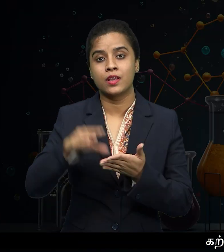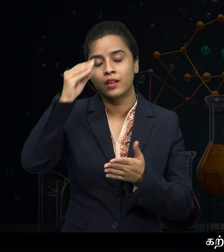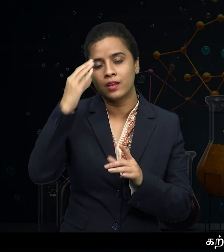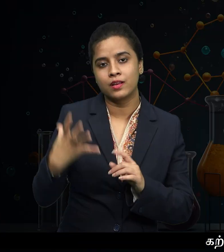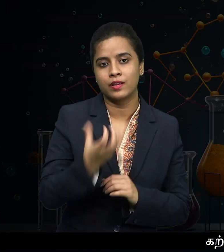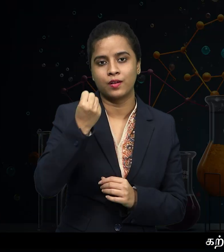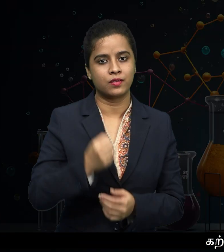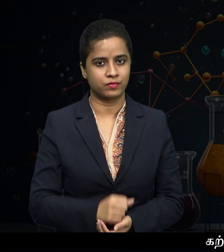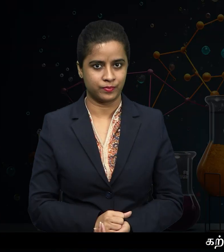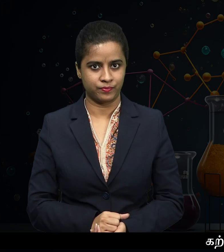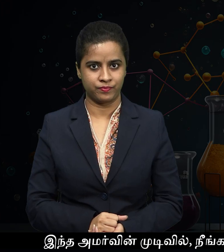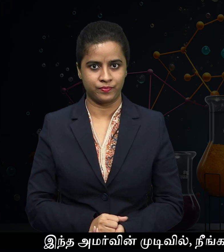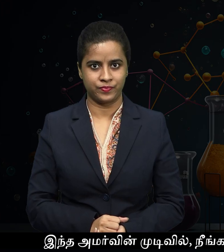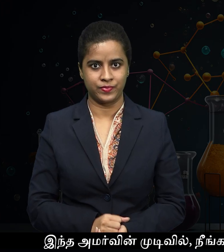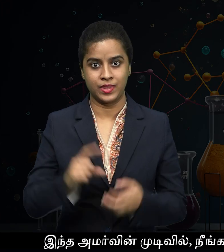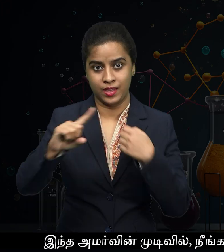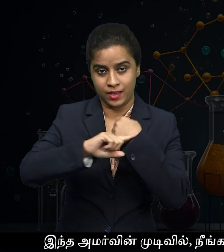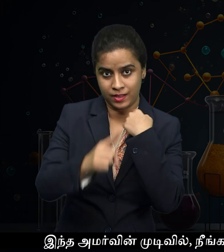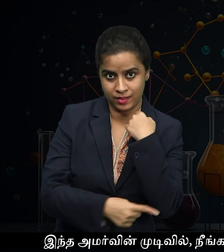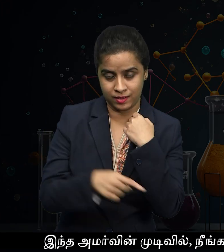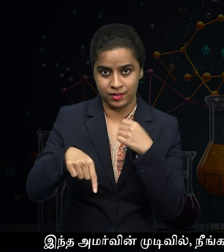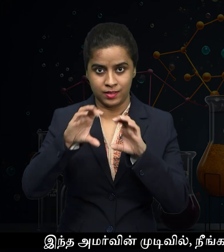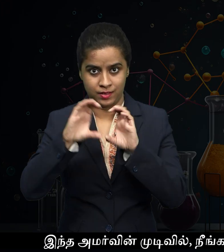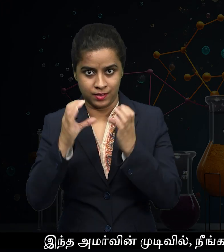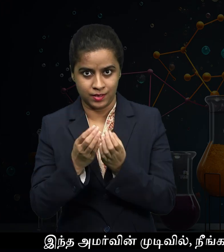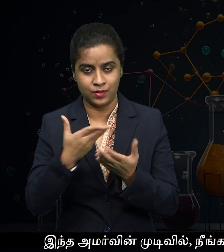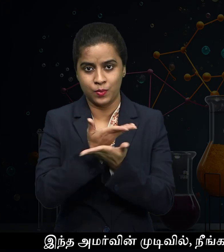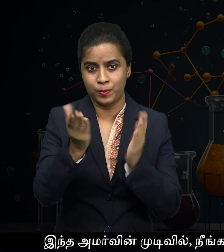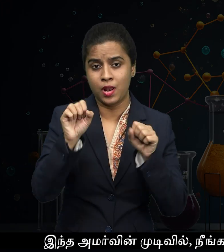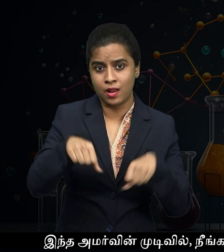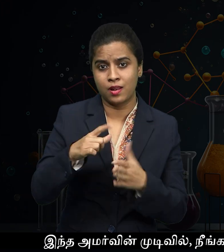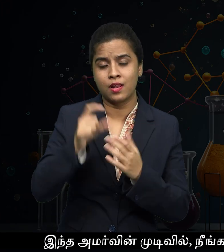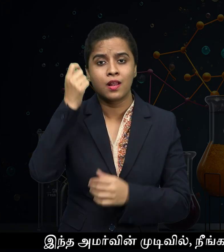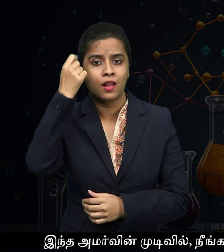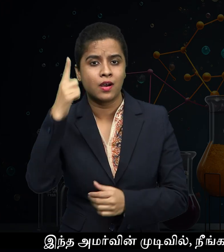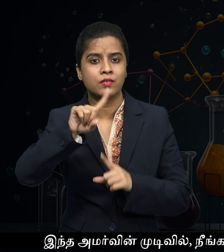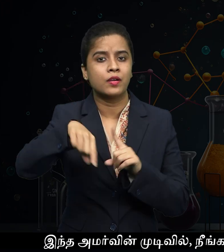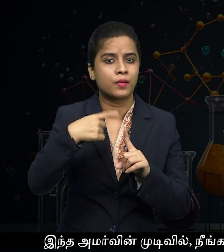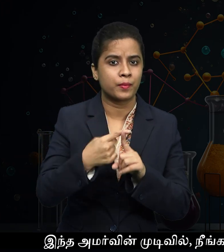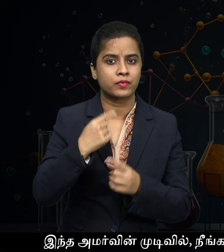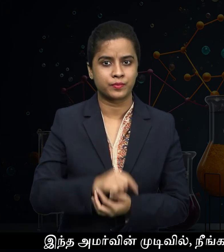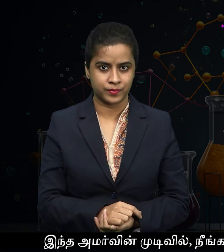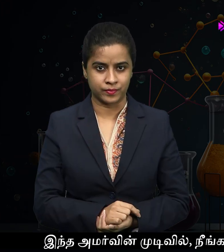கற்றுக்கொள்வீர்கள். இந்த அமர்வின் முடிவில் நீங்கள் இதை பற்றி புரிந்து கொள்ள முடியும்.